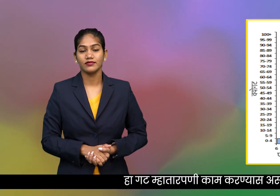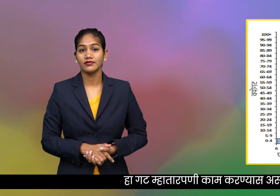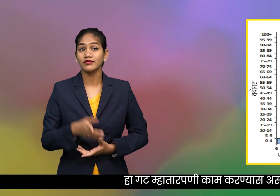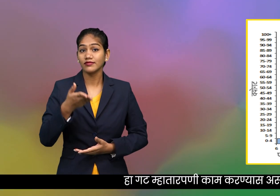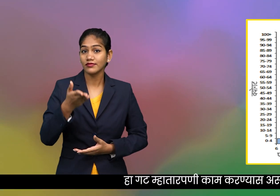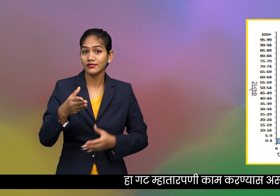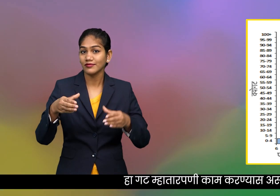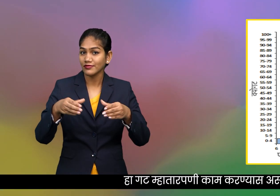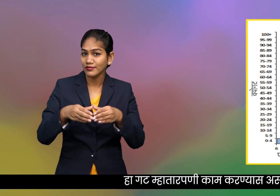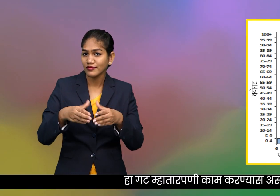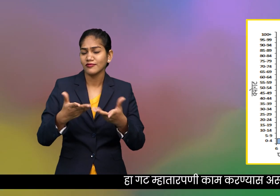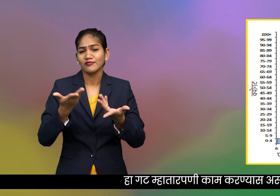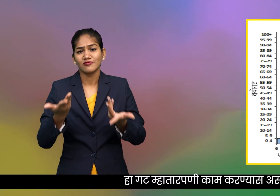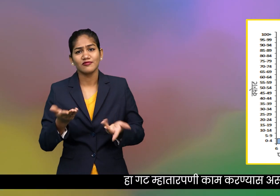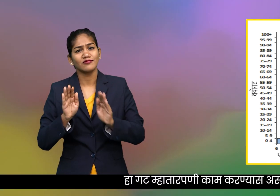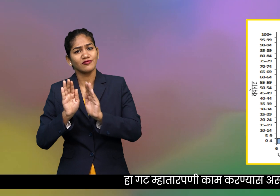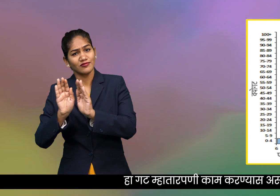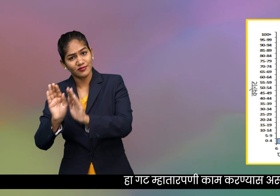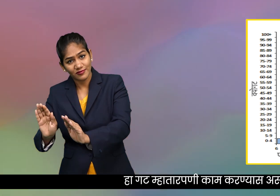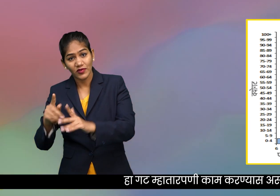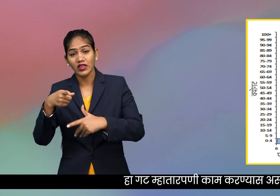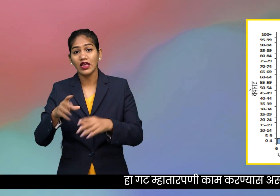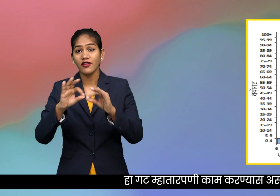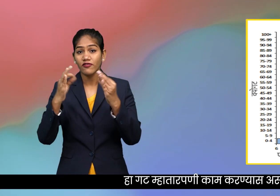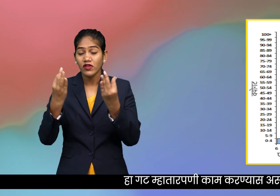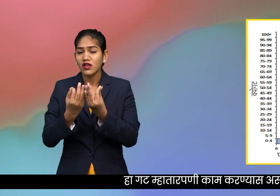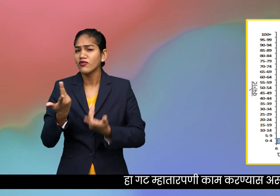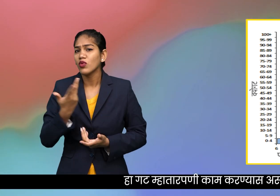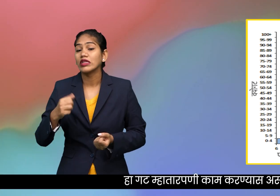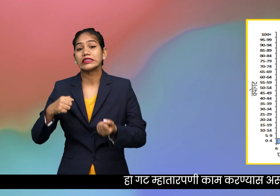हा गट म्हातारपणी काम करण्यास असमर्थ असताना